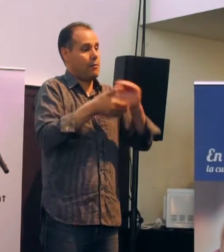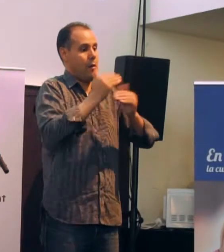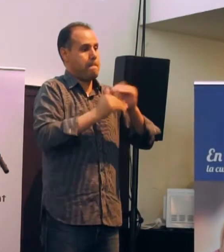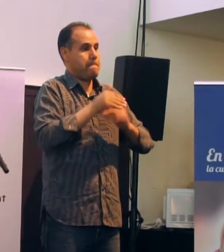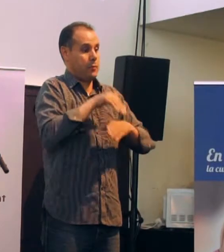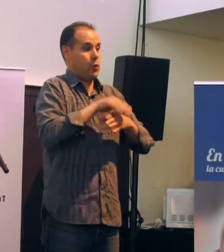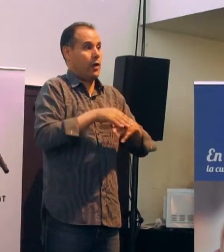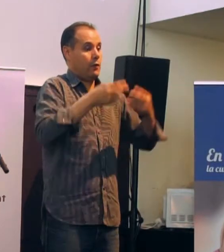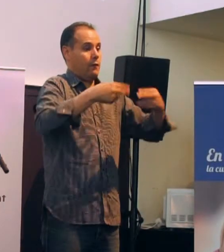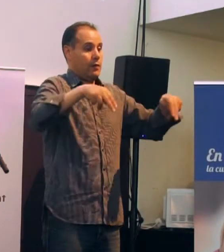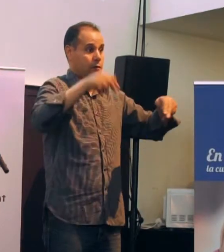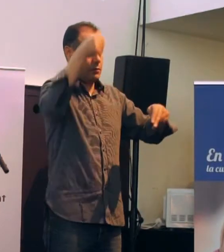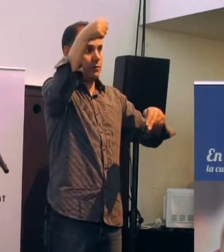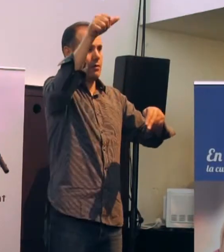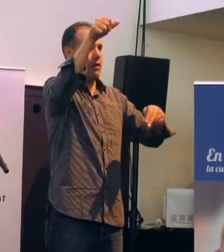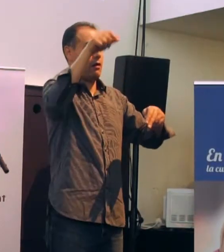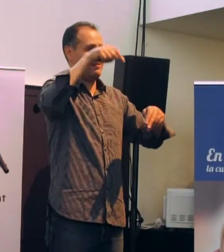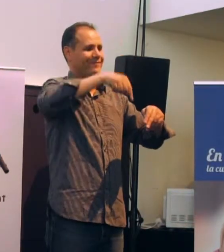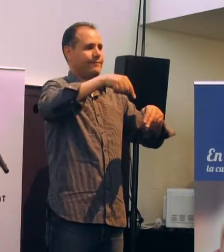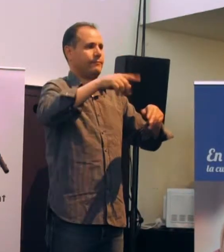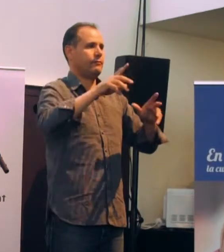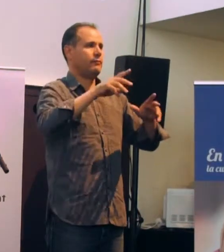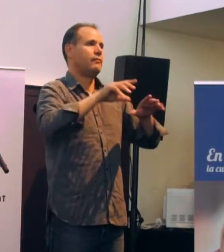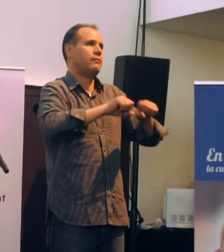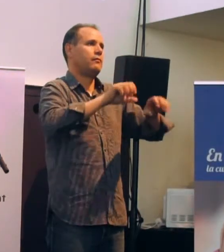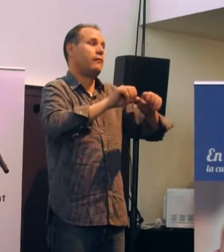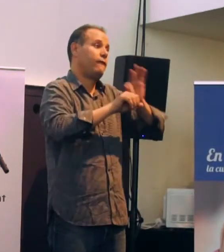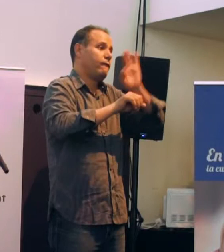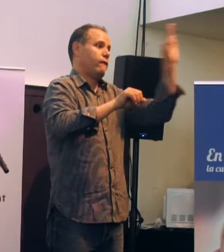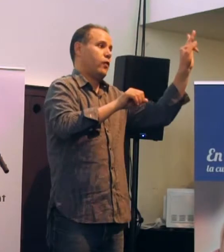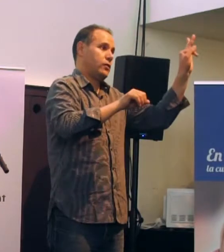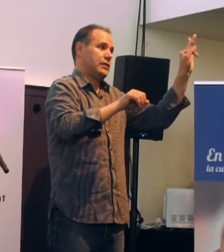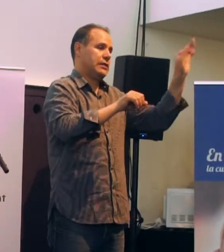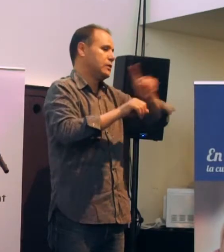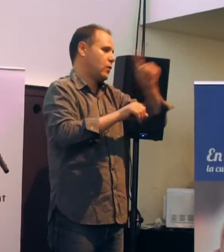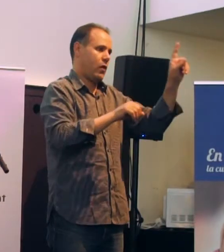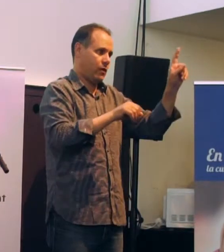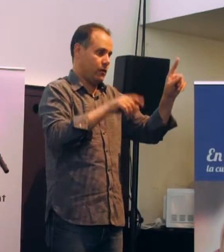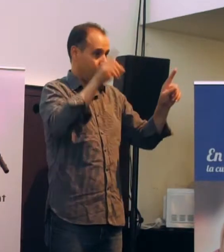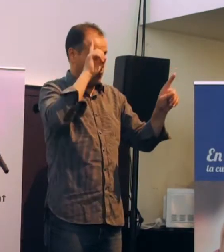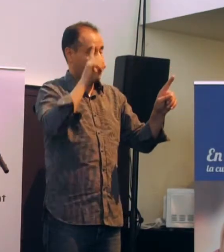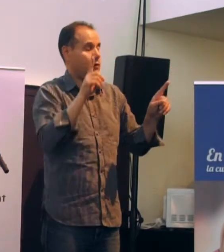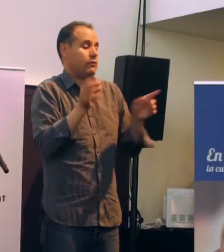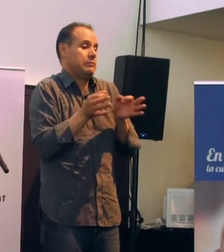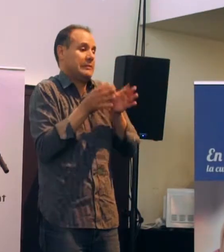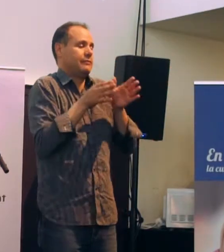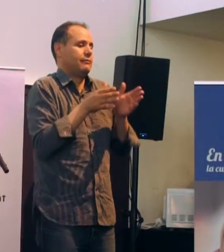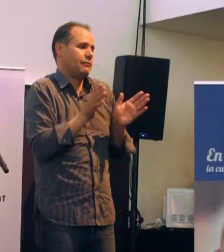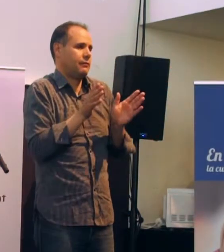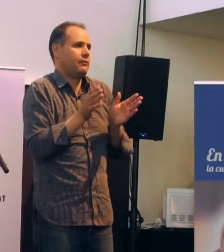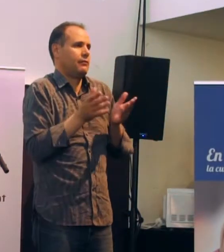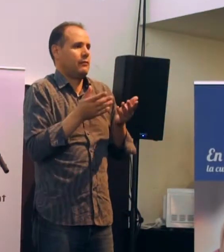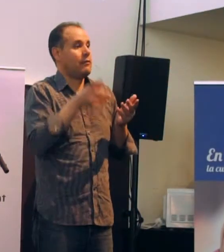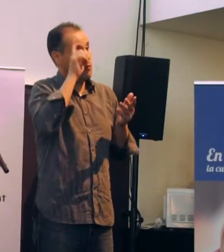soirée d'ouverture, c'est le seul film qui n'est pas de, on va dire, production française majoritaire. On se permet ce petit pas de côté parce qu'il est